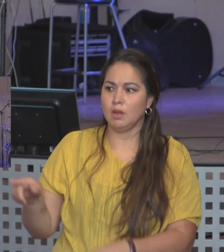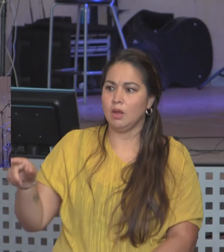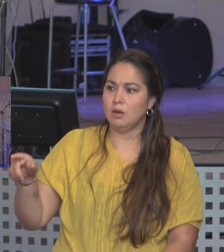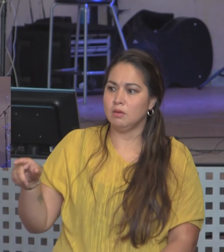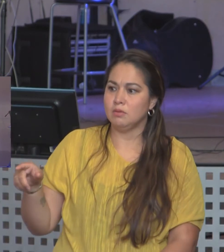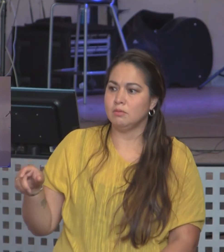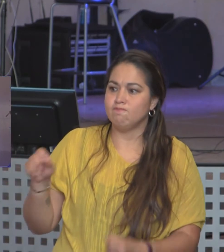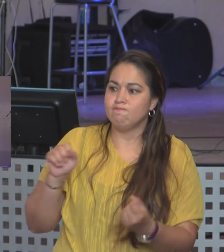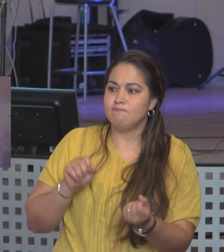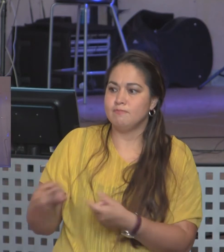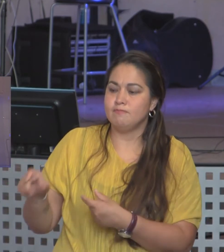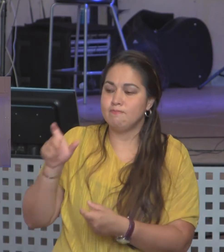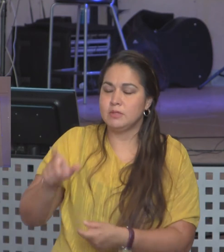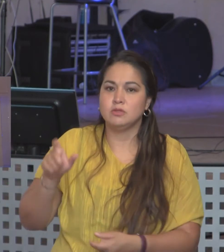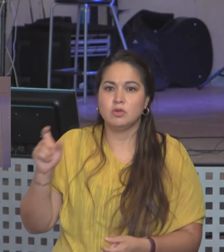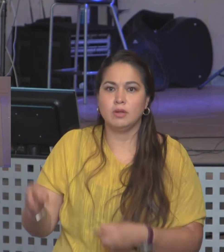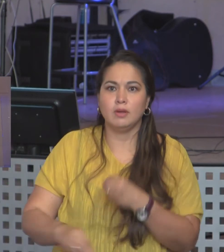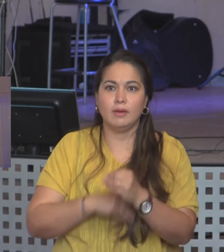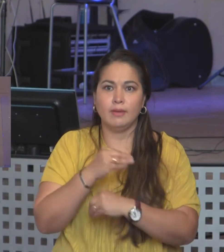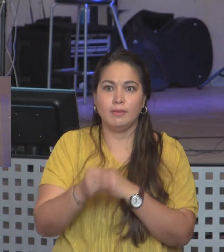y que no pueden viajar?